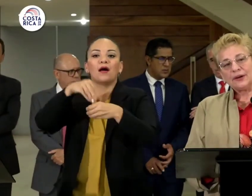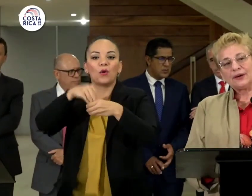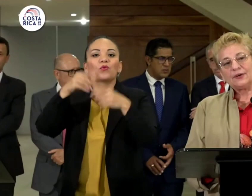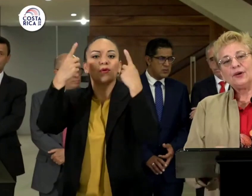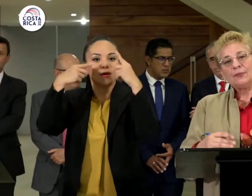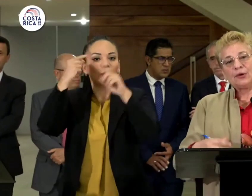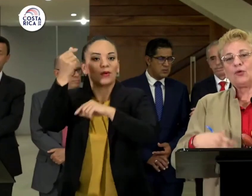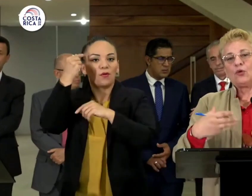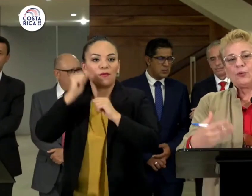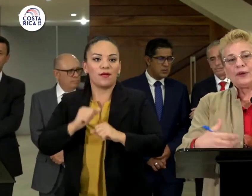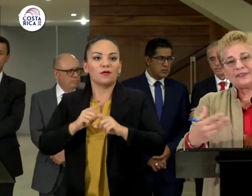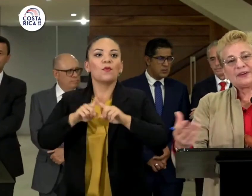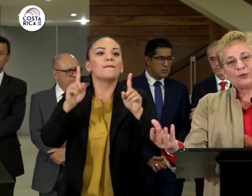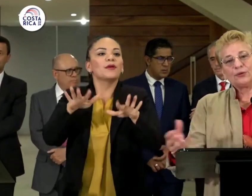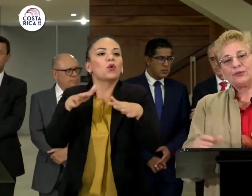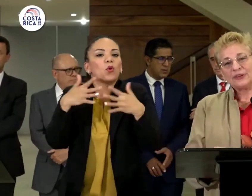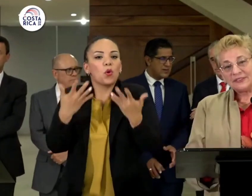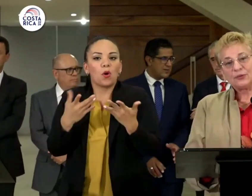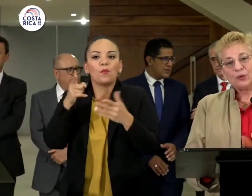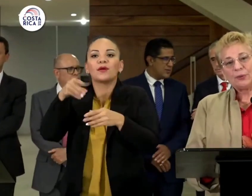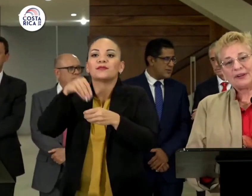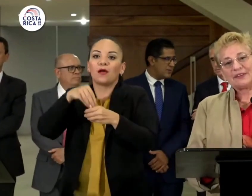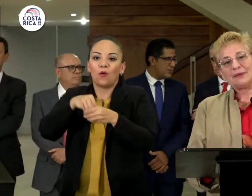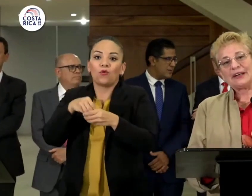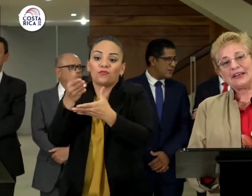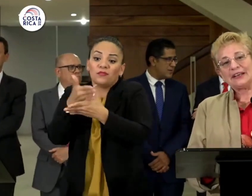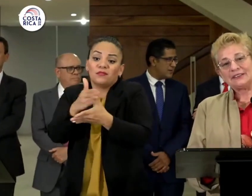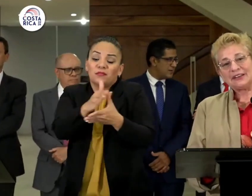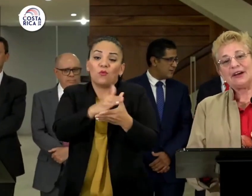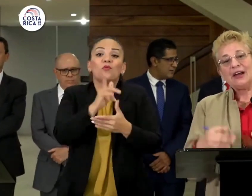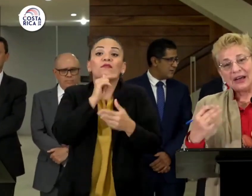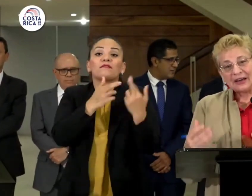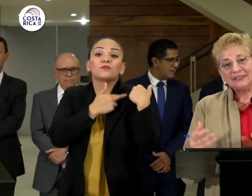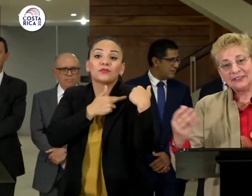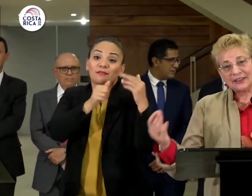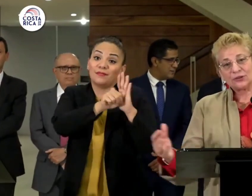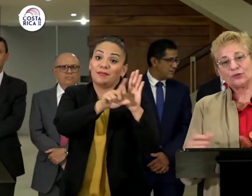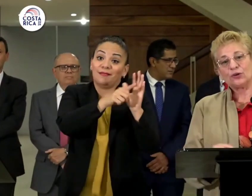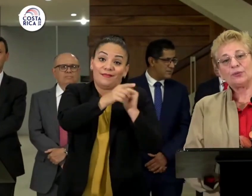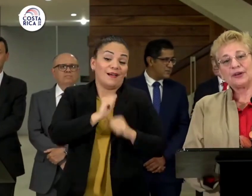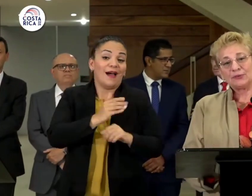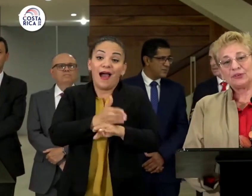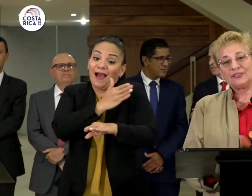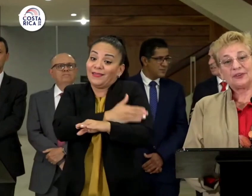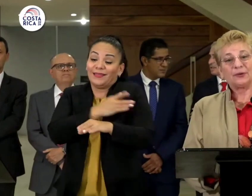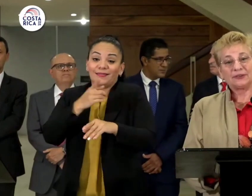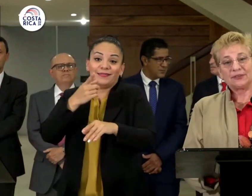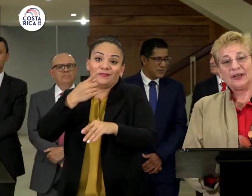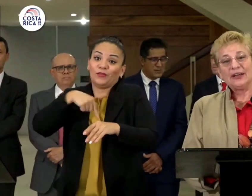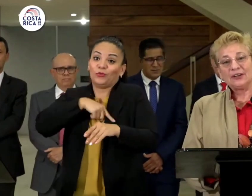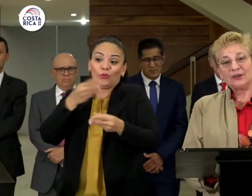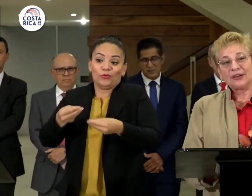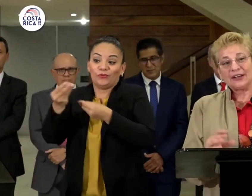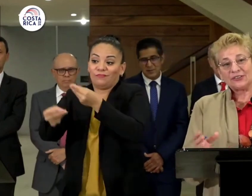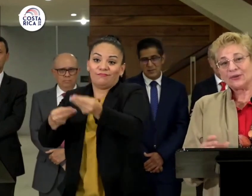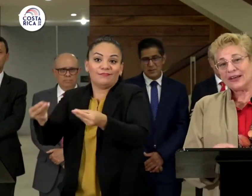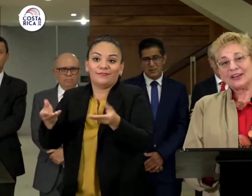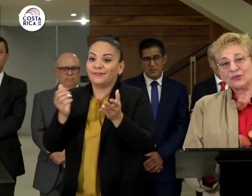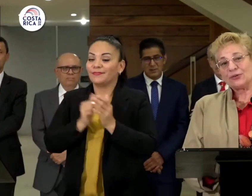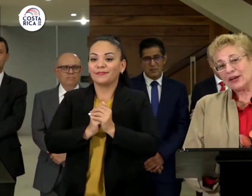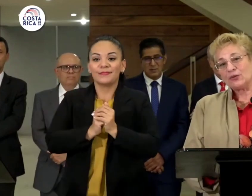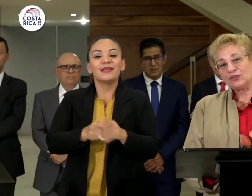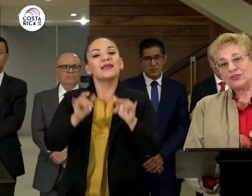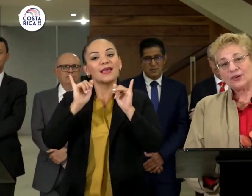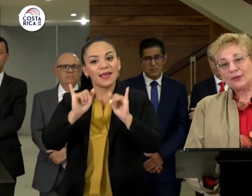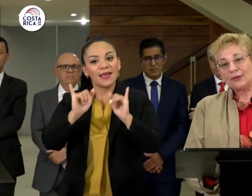el gobierno, pero cómo ese ahorro fue distribuido por la Asamblea Legislativa antes de que nosotros lo pudiéramos distribuir. Creo que en